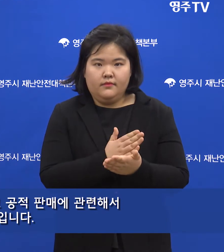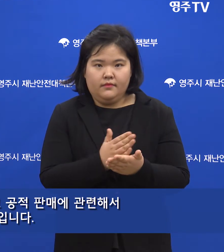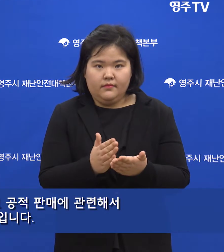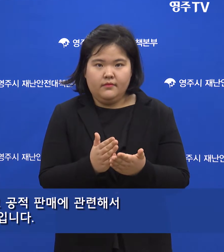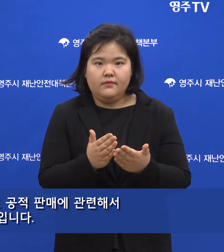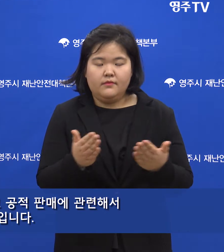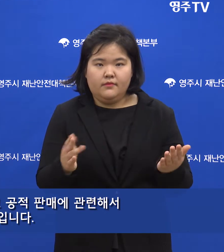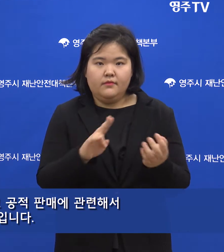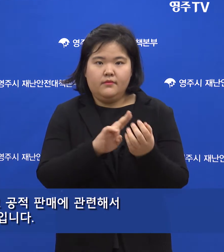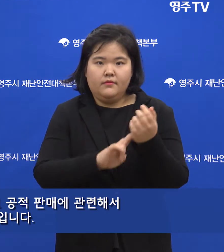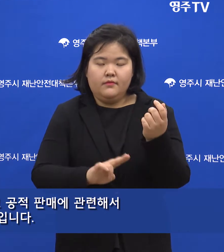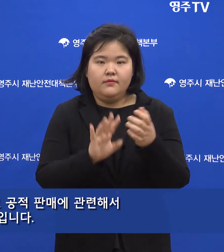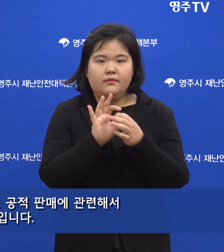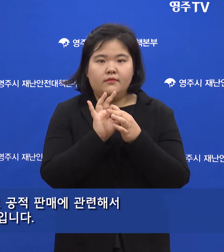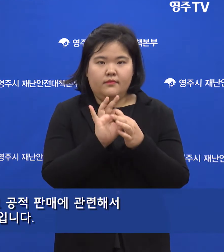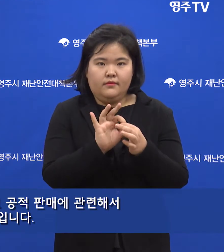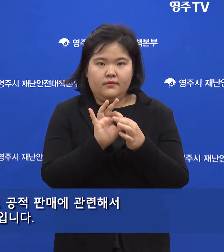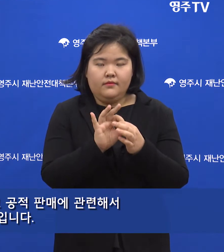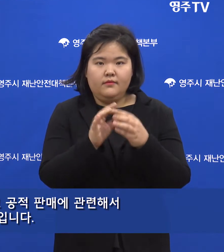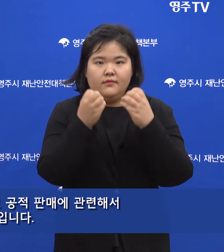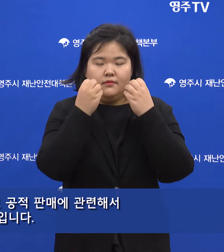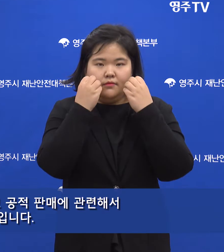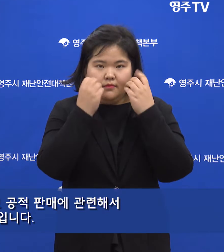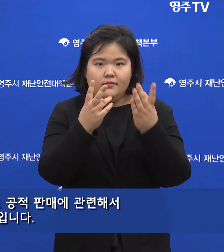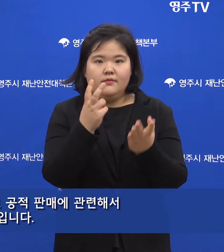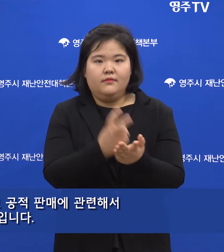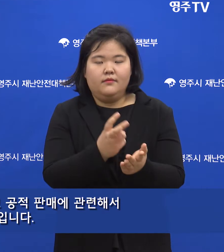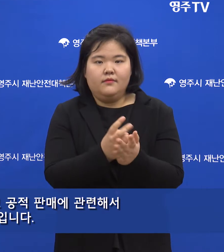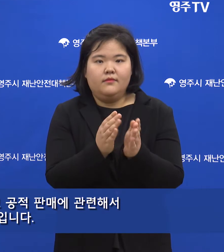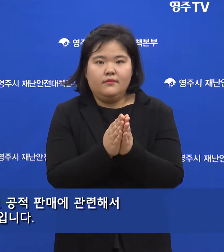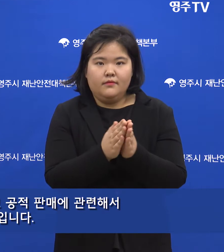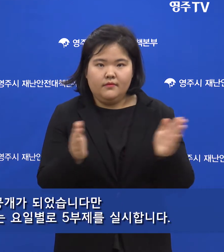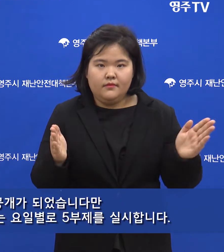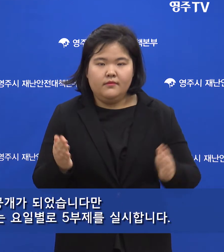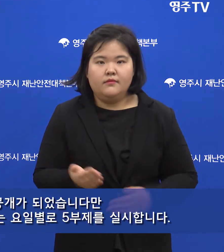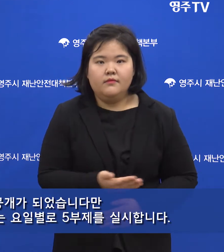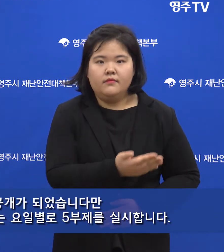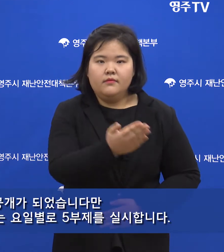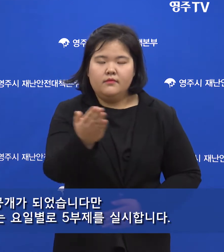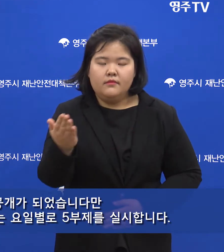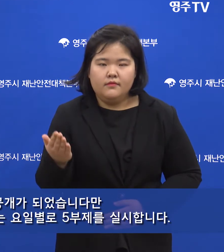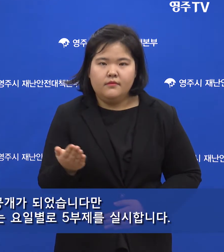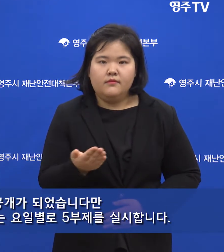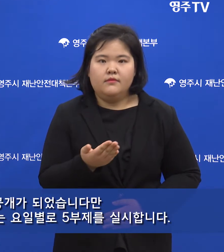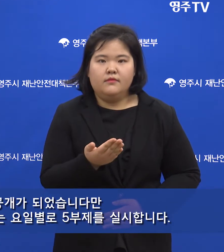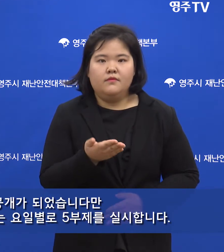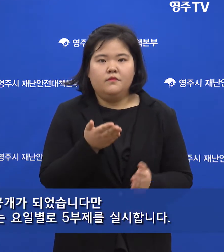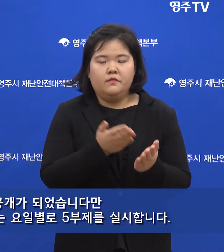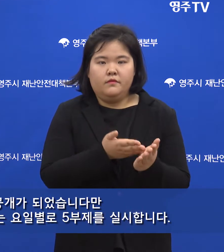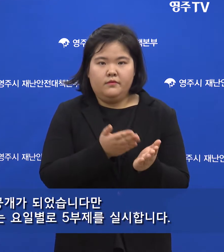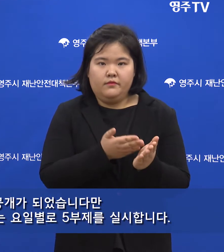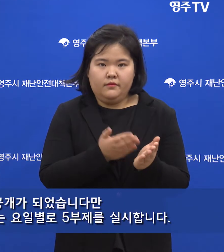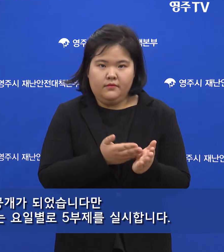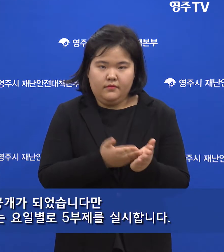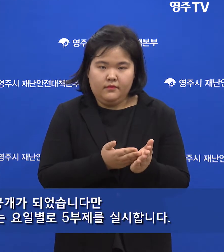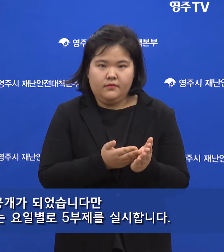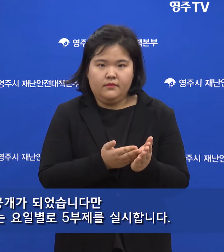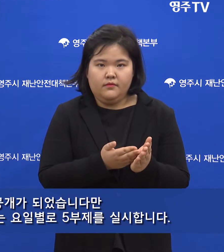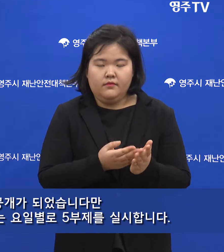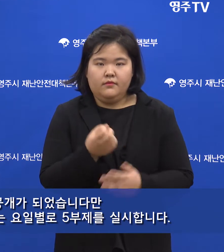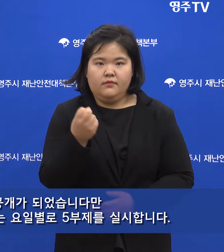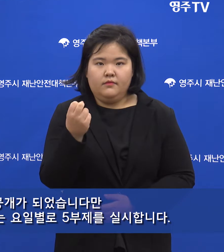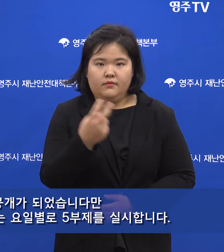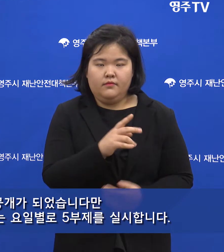공적 판매와 관련해서 새로운 제도를 시행한 날입니다. 여러분 아마 여러 번 이렇게 방송과